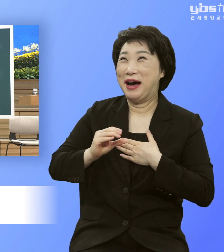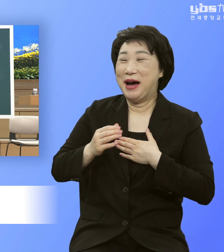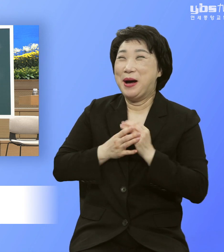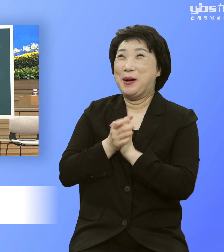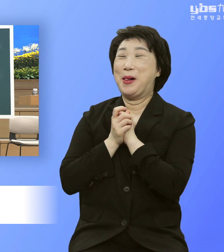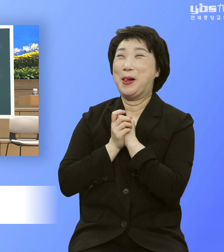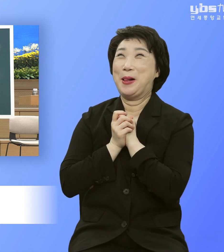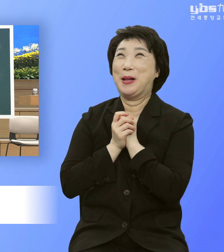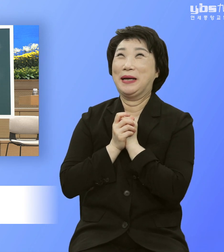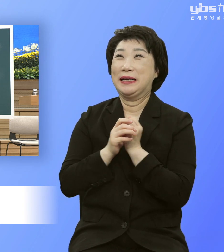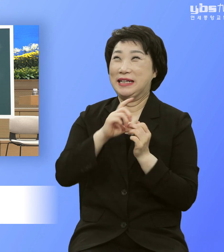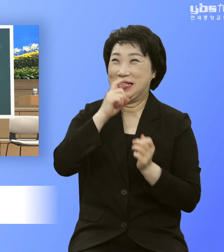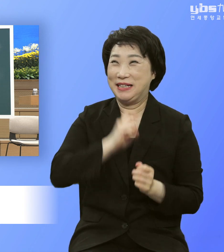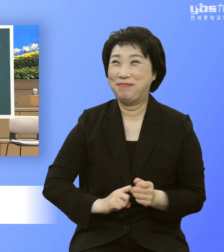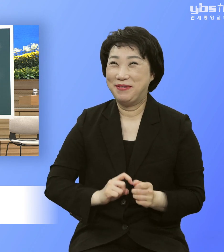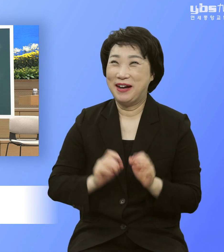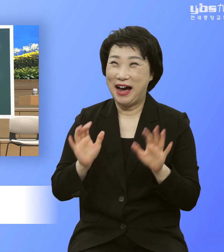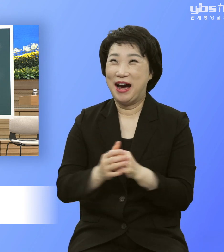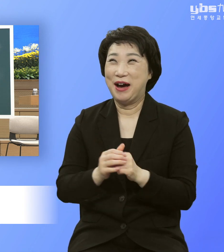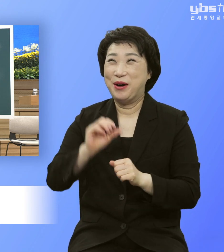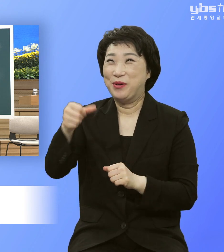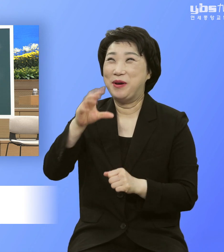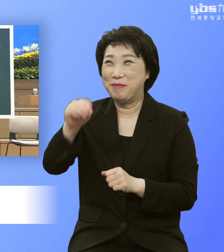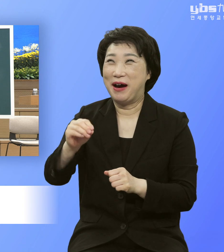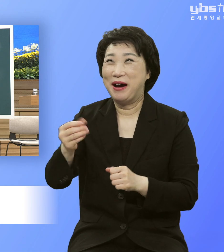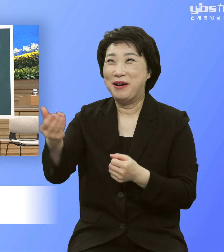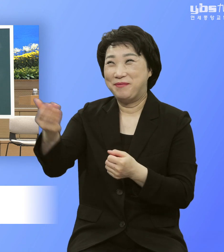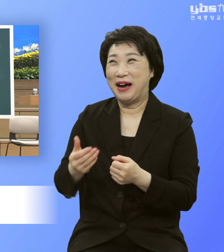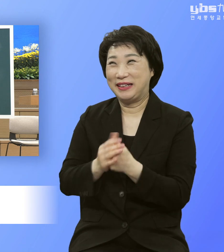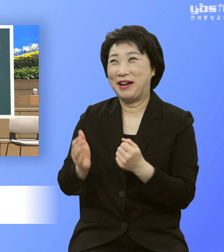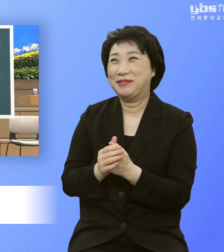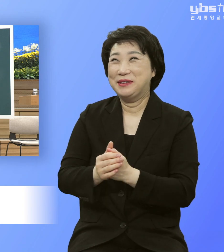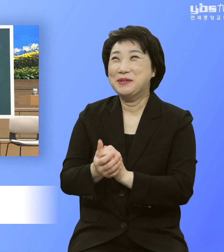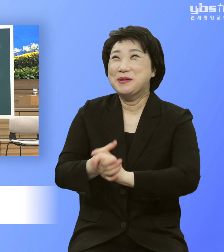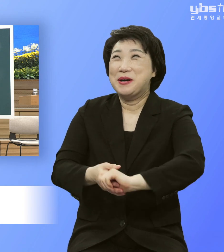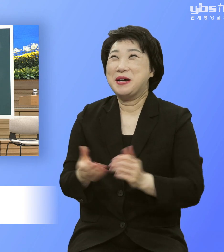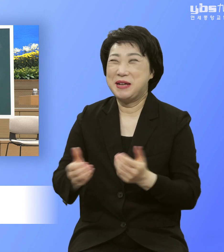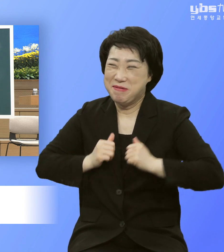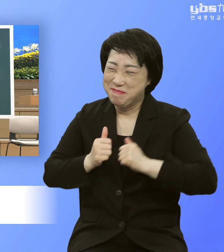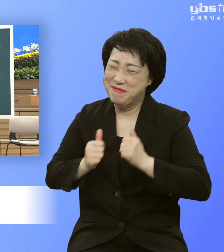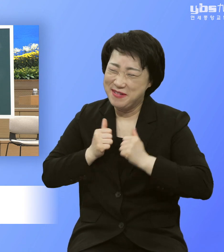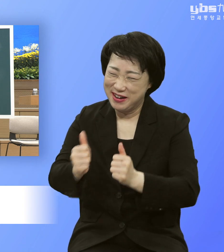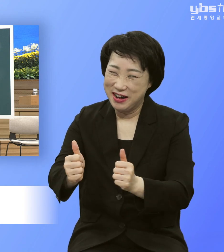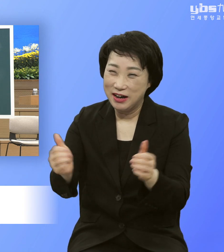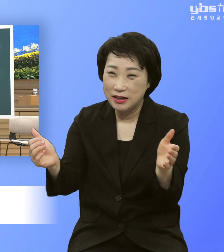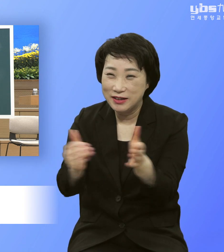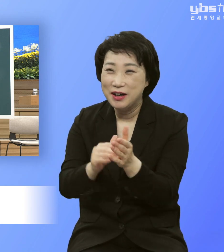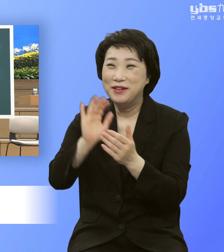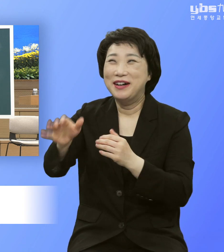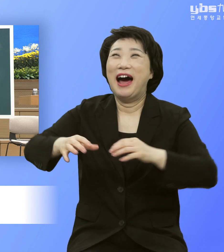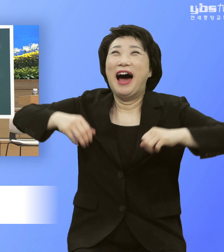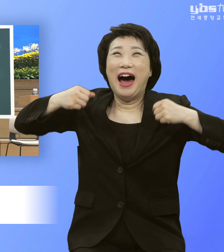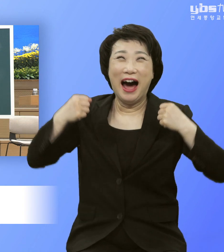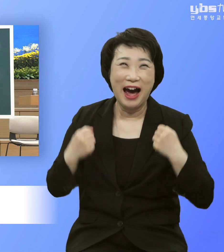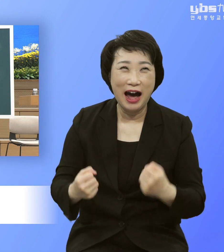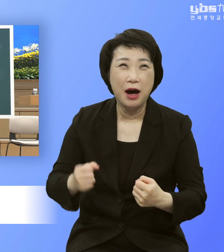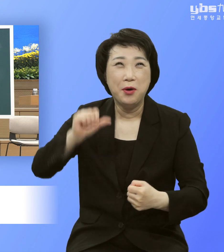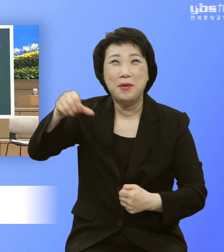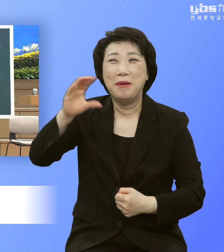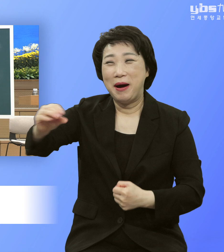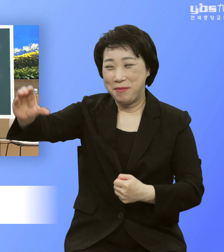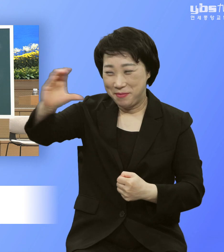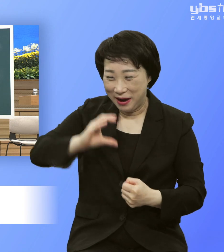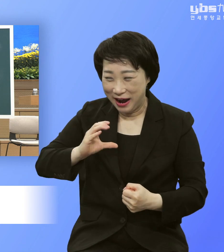받는다. 10분 지나갔다. 500만 원 받는다. 500만 원 받는다. 야, 500만 원 끝나고 난 다음에 500만 원